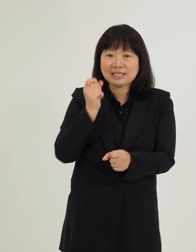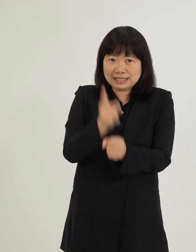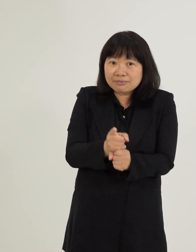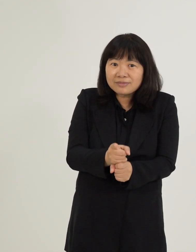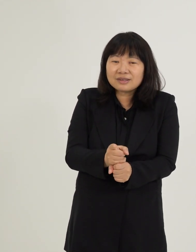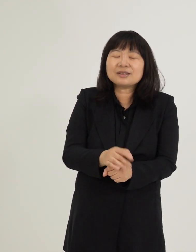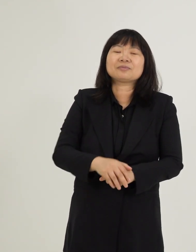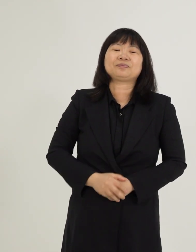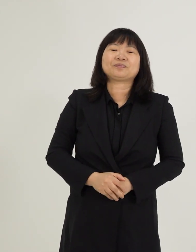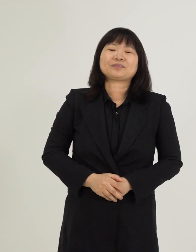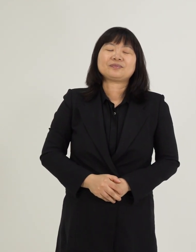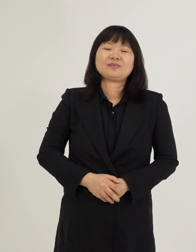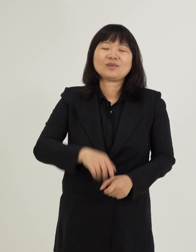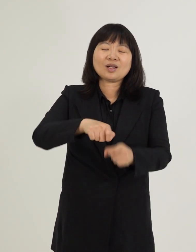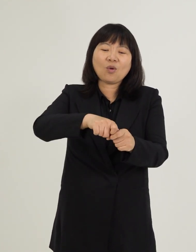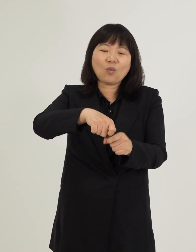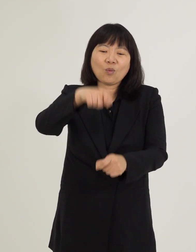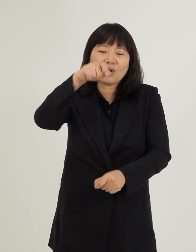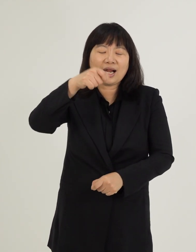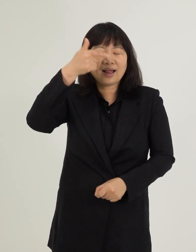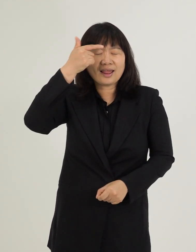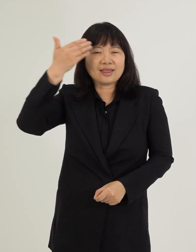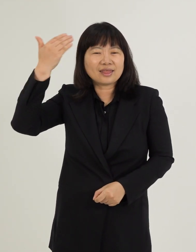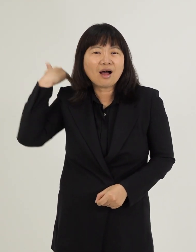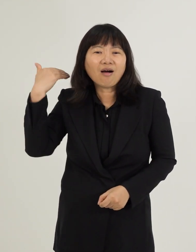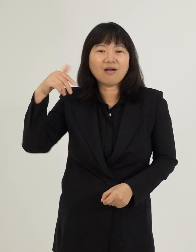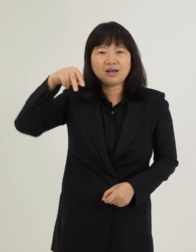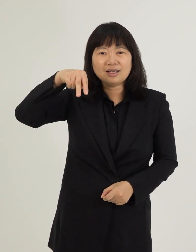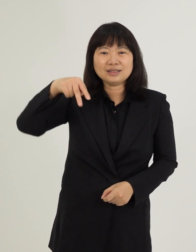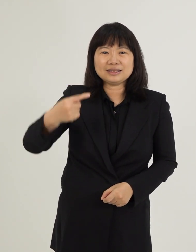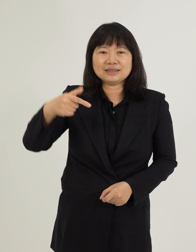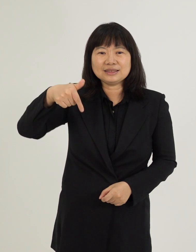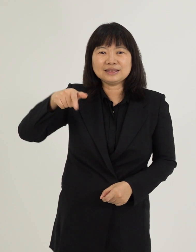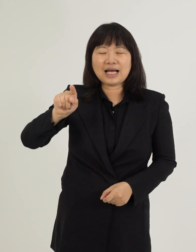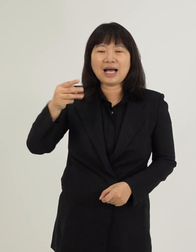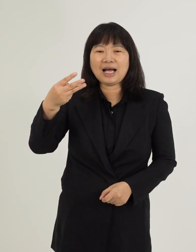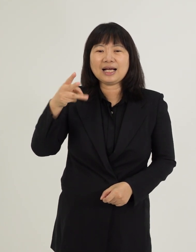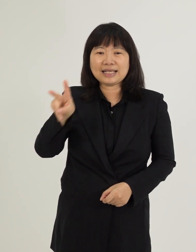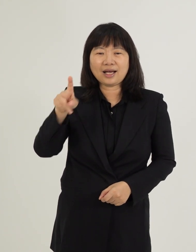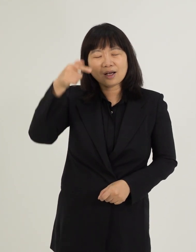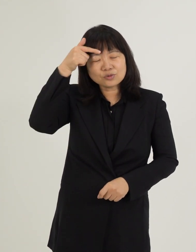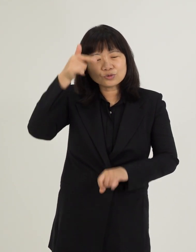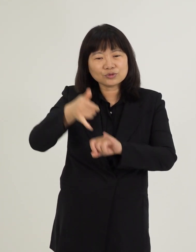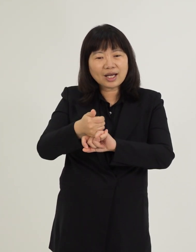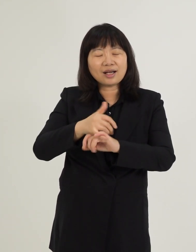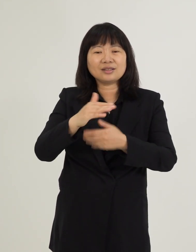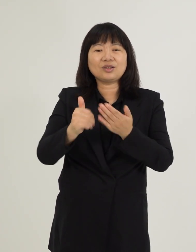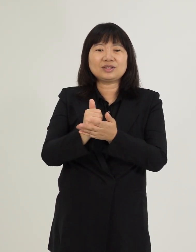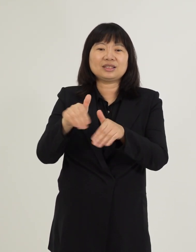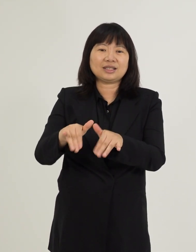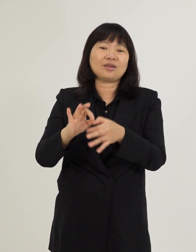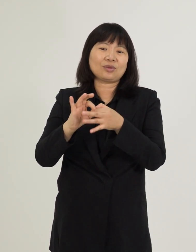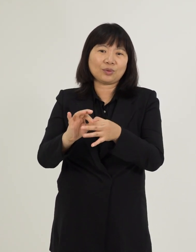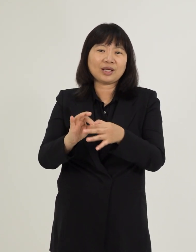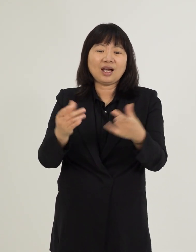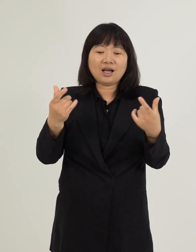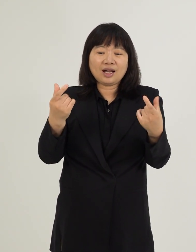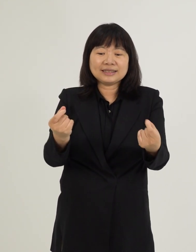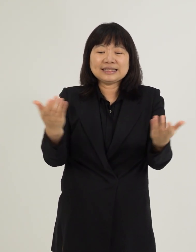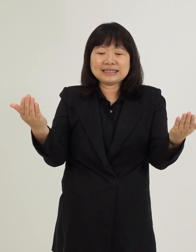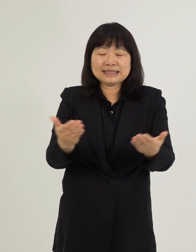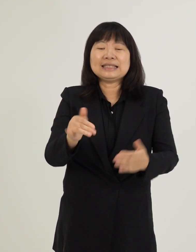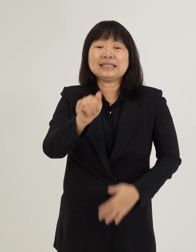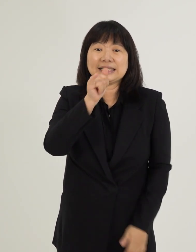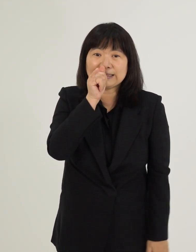이미 수백 년 전 스가랴라는 선지자에 의해서 이런 일이 있을